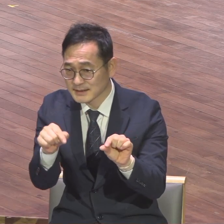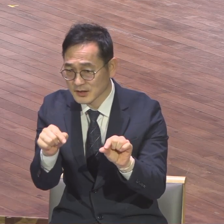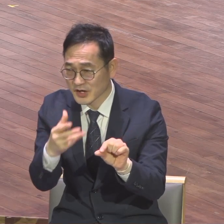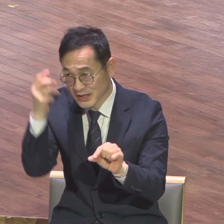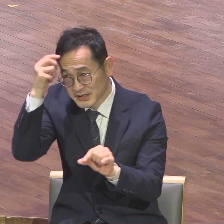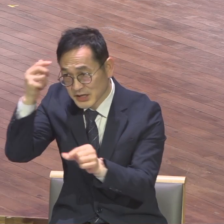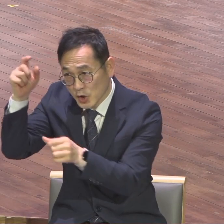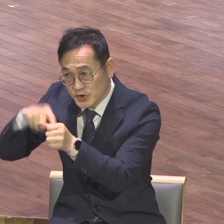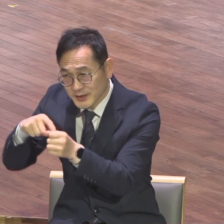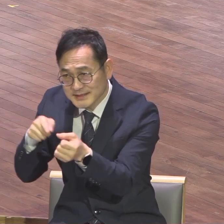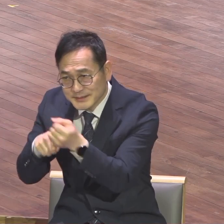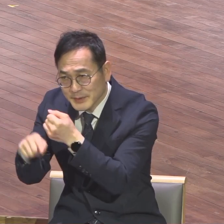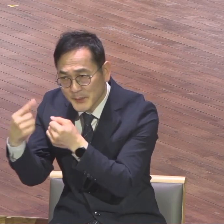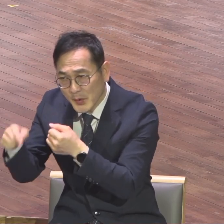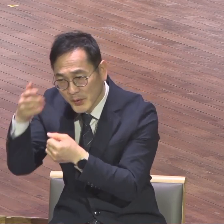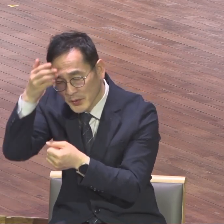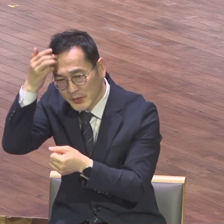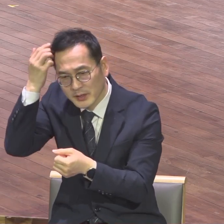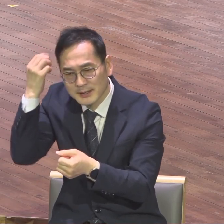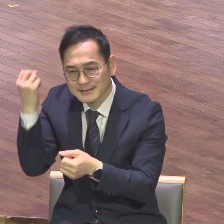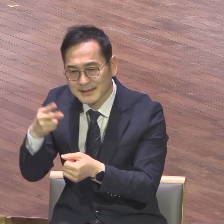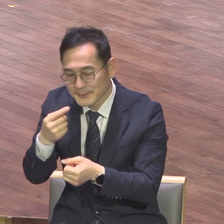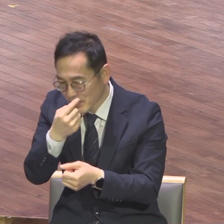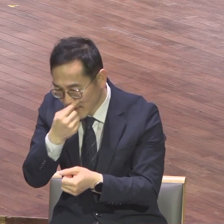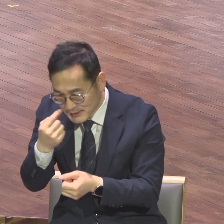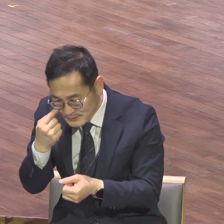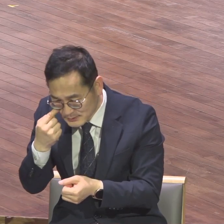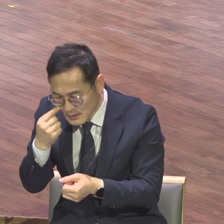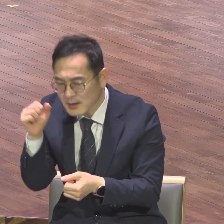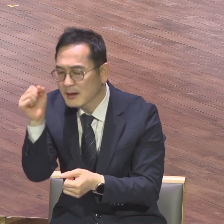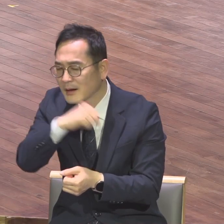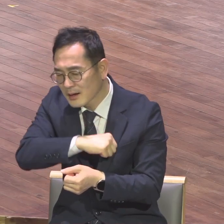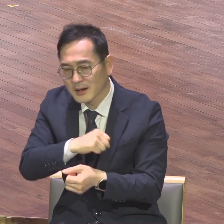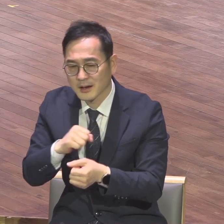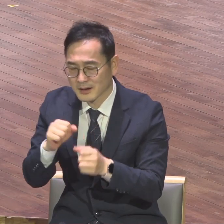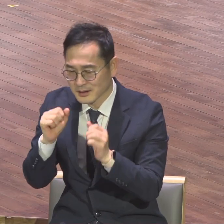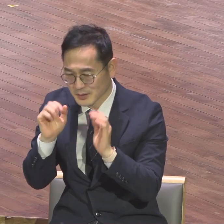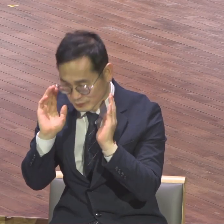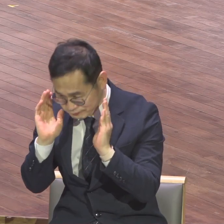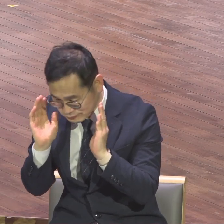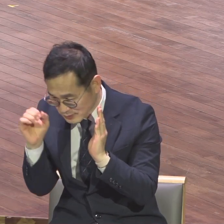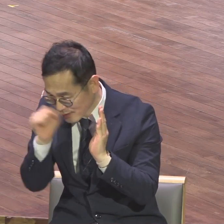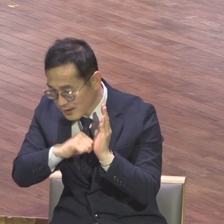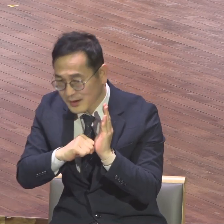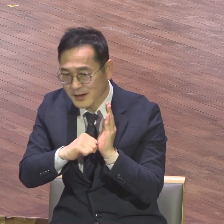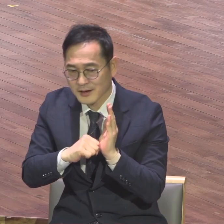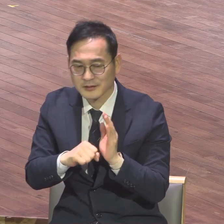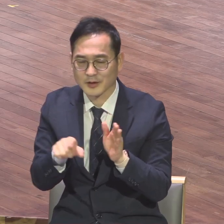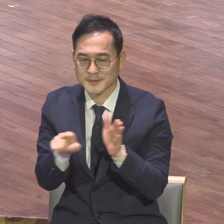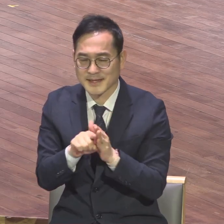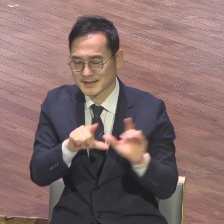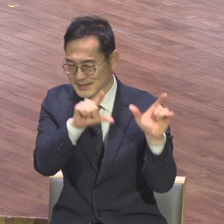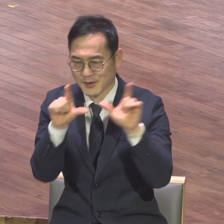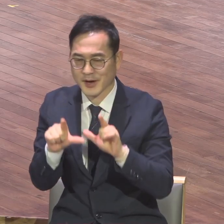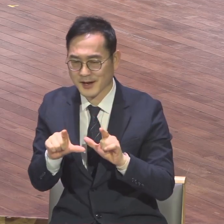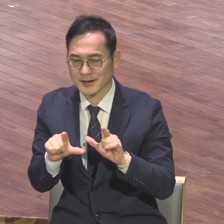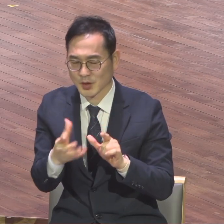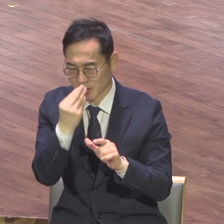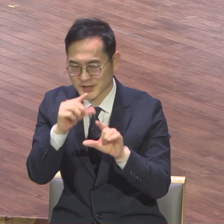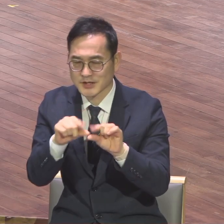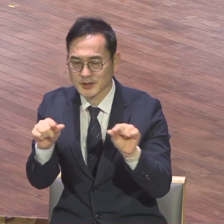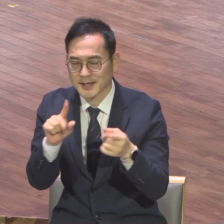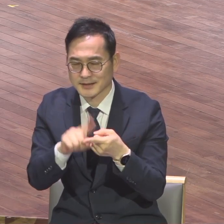의미, 이 의미를 제대로 이해를 할 때 우리가 성경적 그런 신앙생활, 성찬이